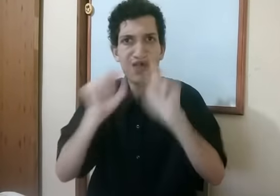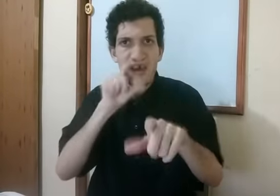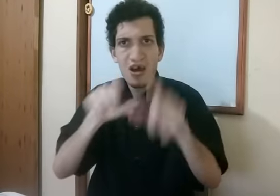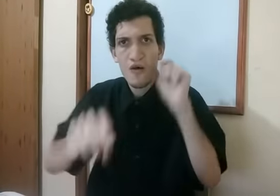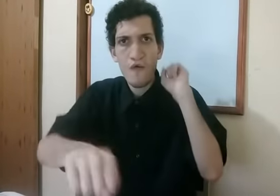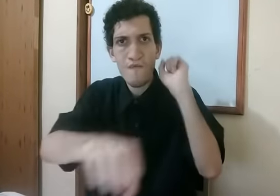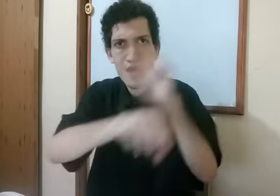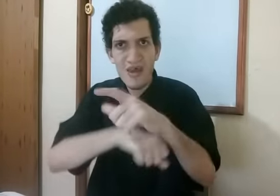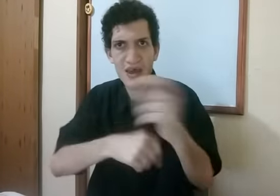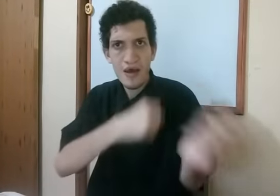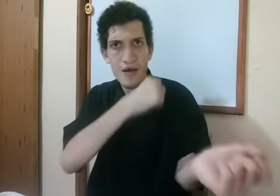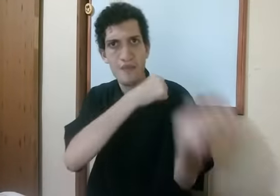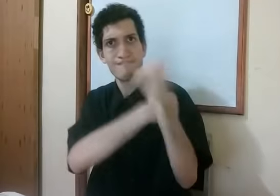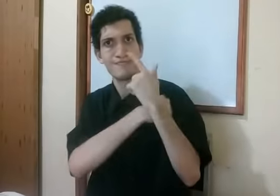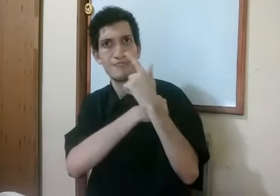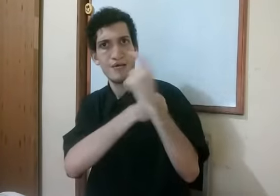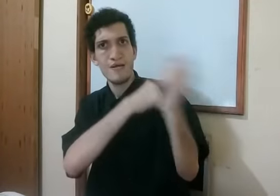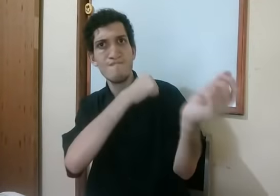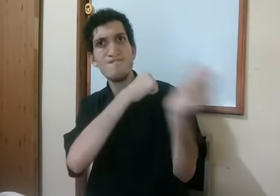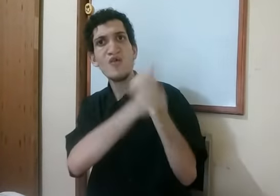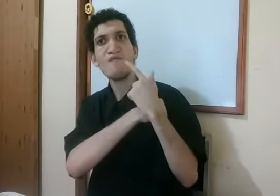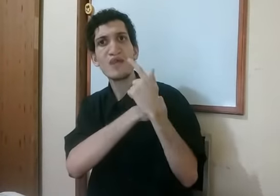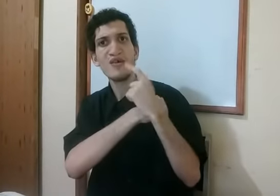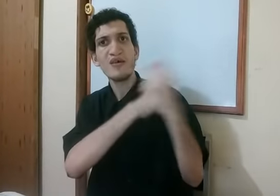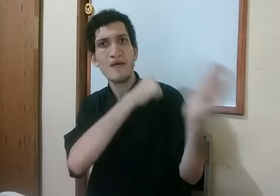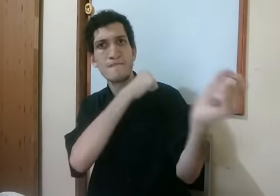ofender, ofender, me